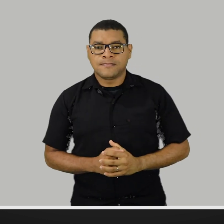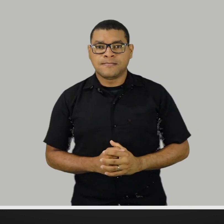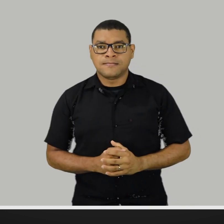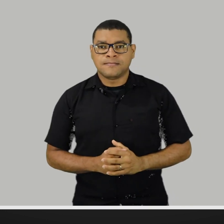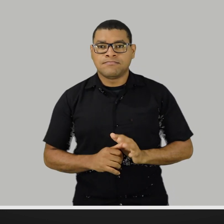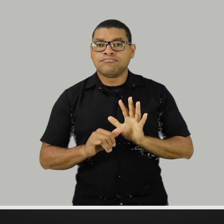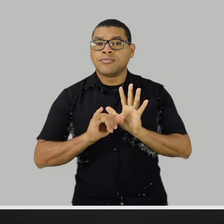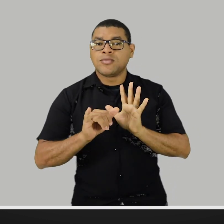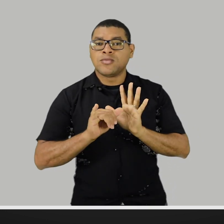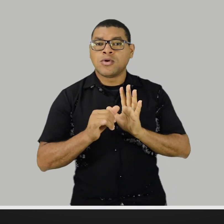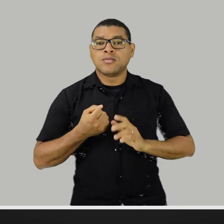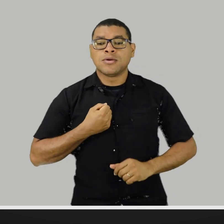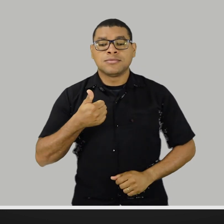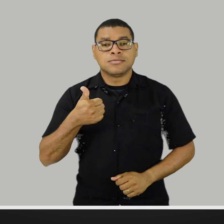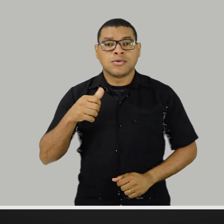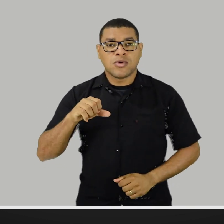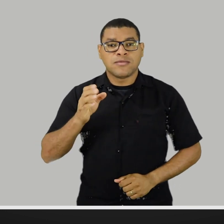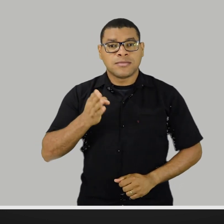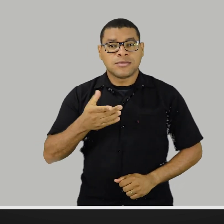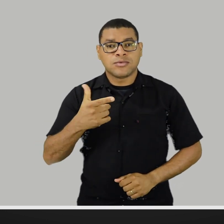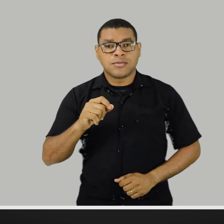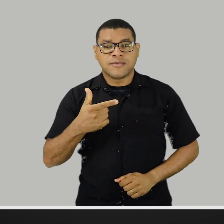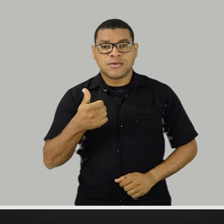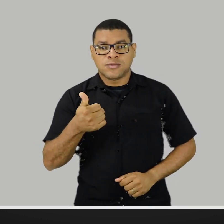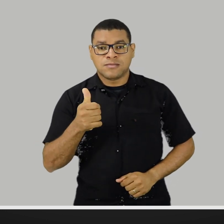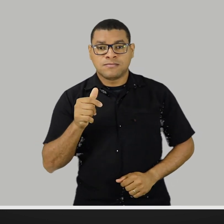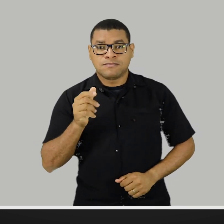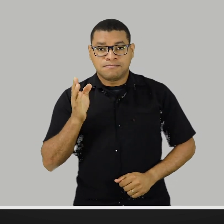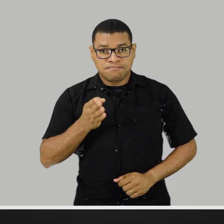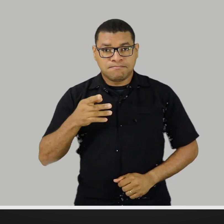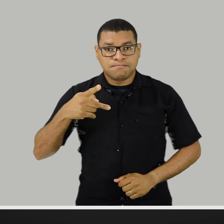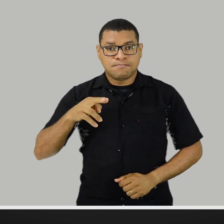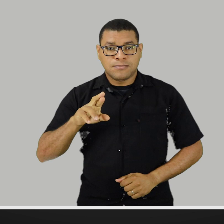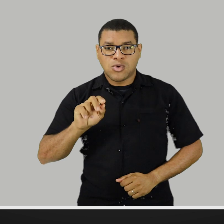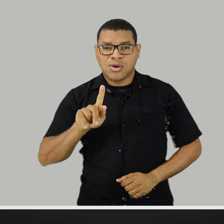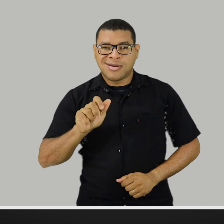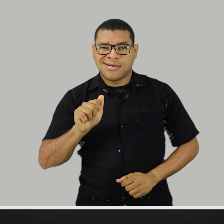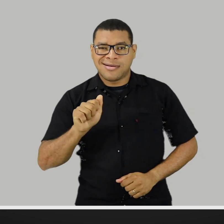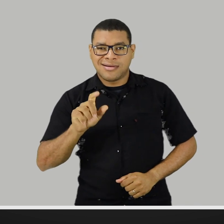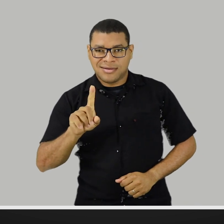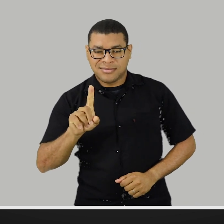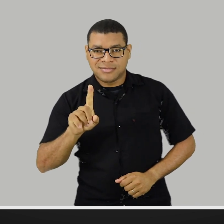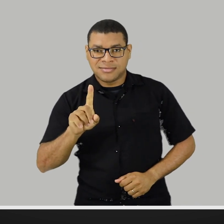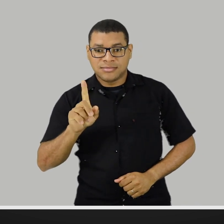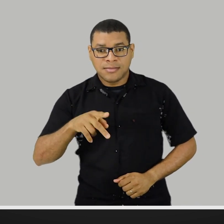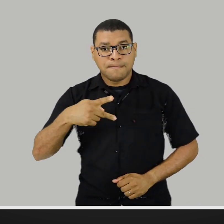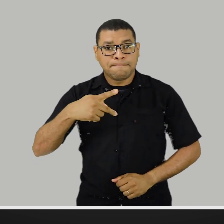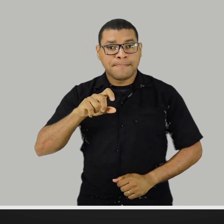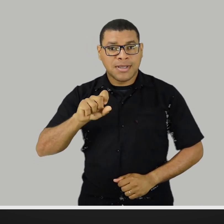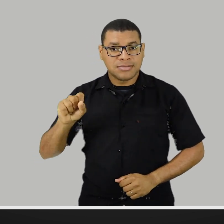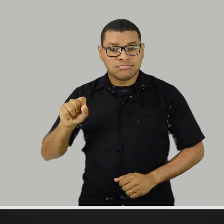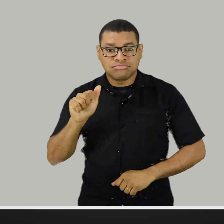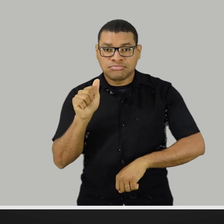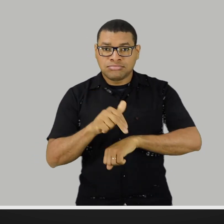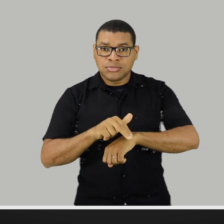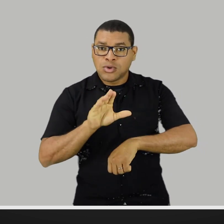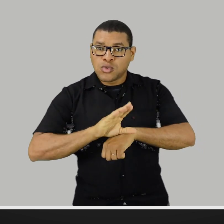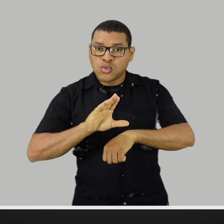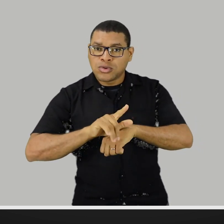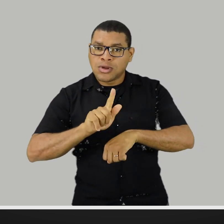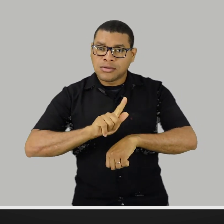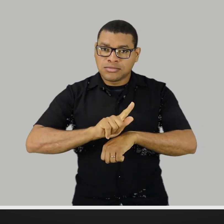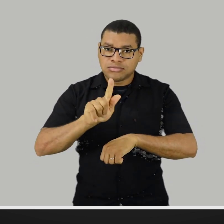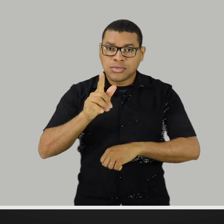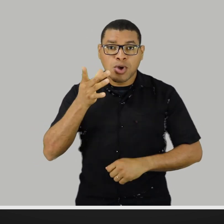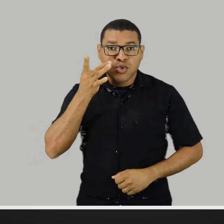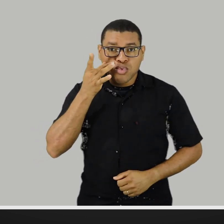o edital nº 19/2012 um barra prograd processo seletivo para ingresso em cursos de